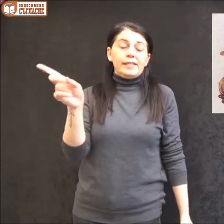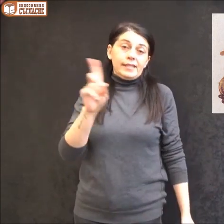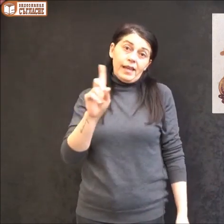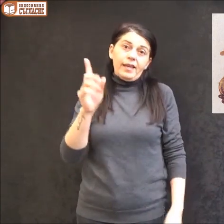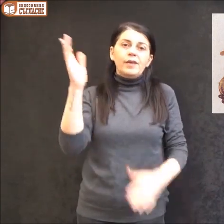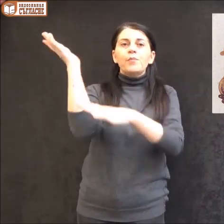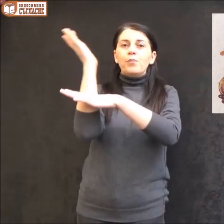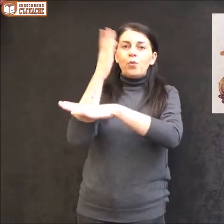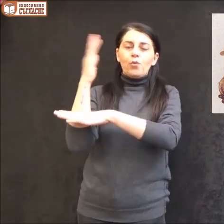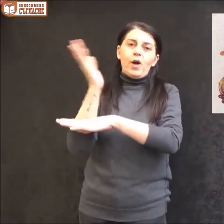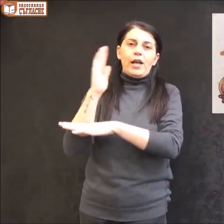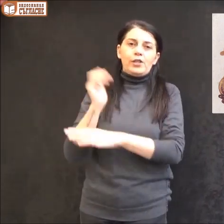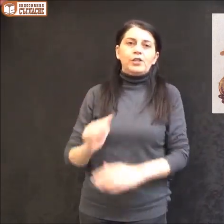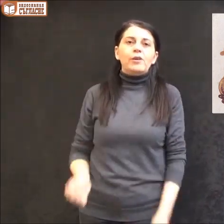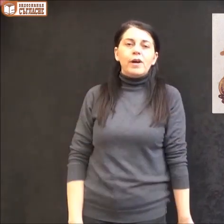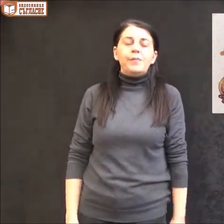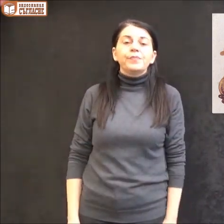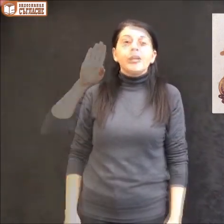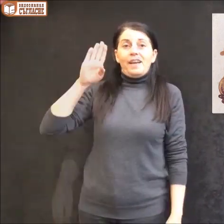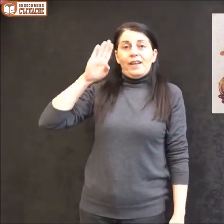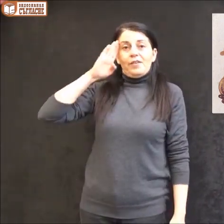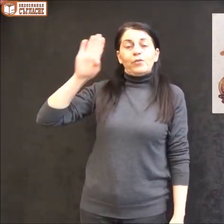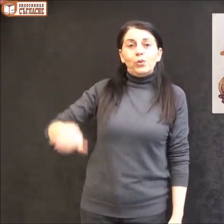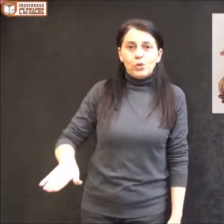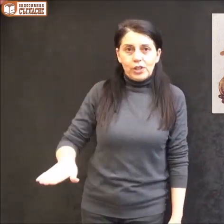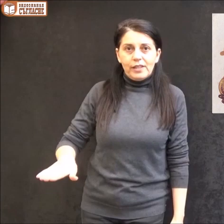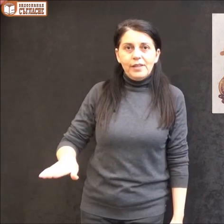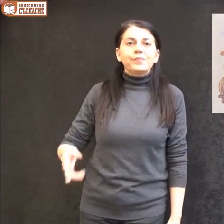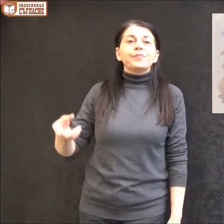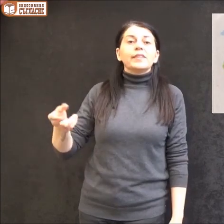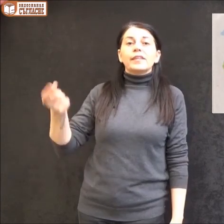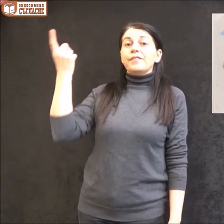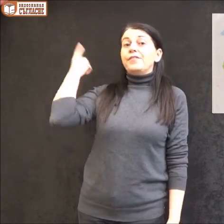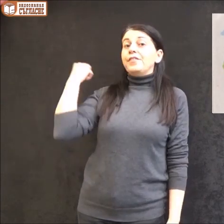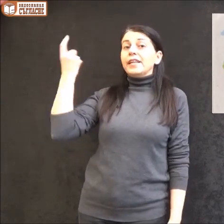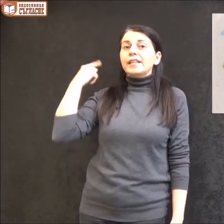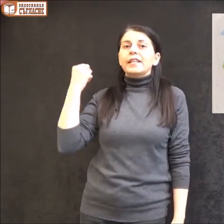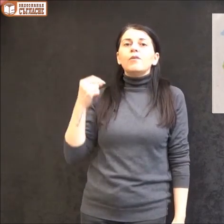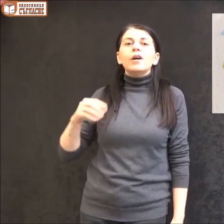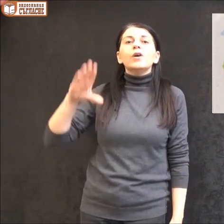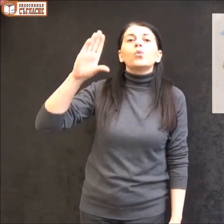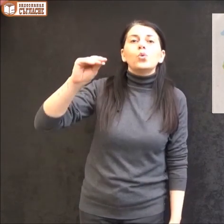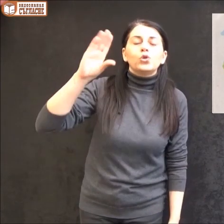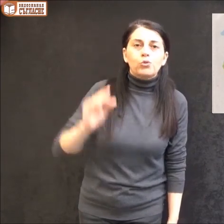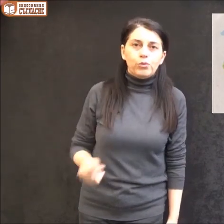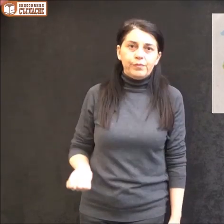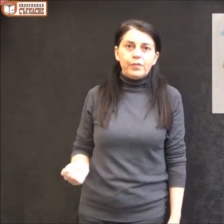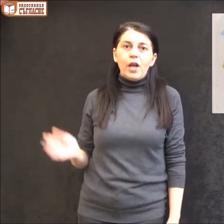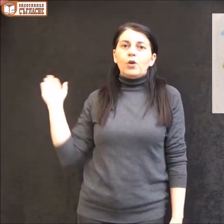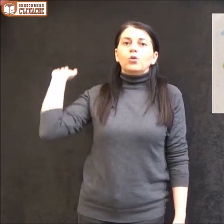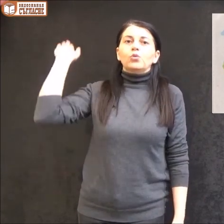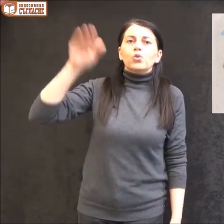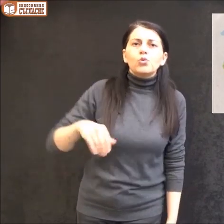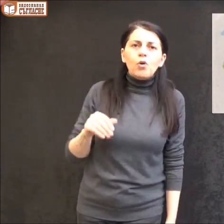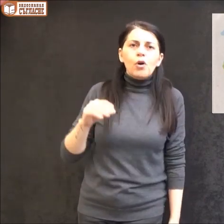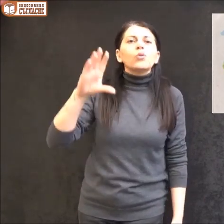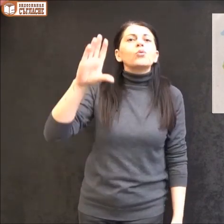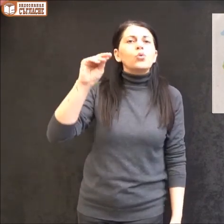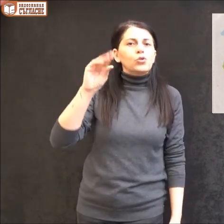се поклащала. Внучката викнала кучето. Дошло